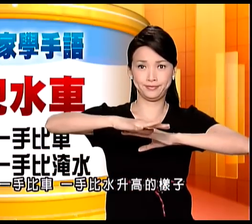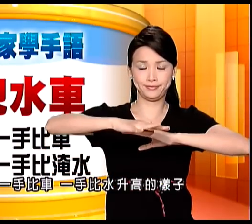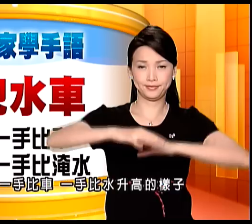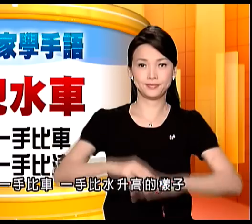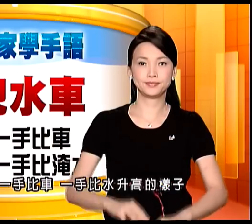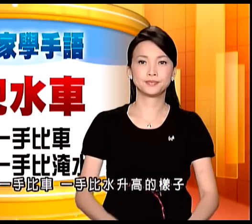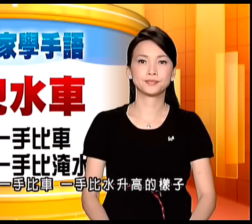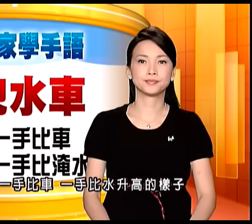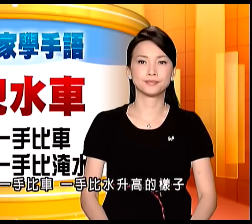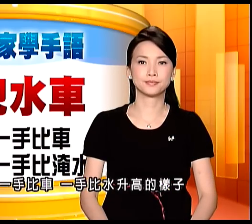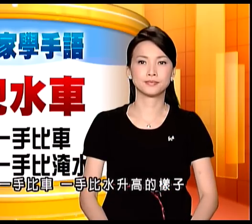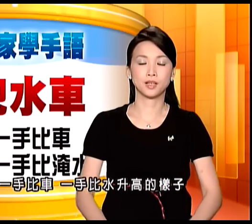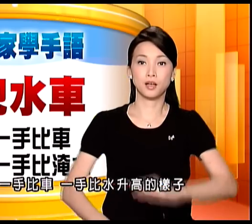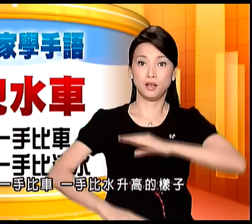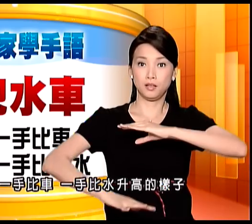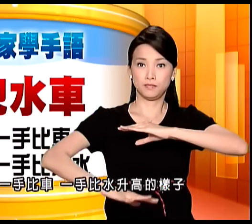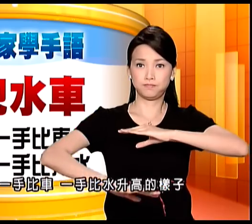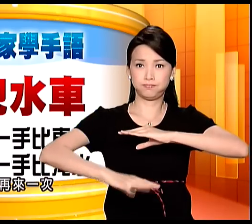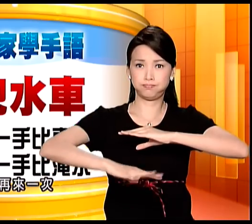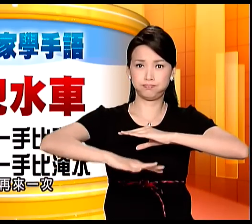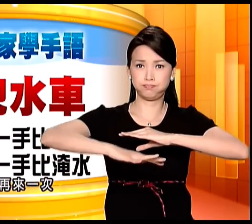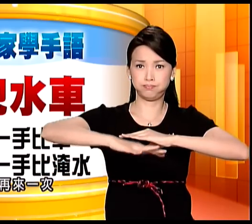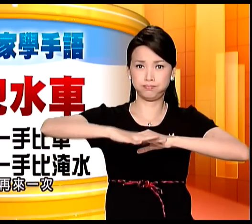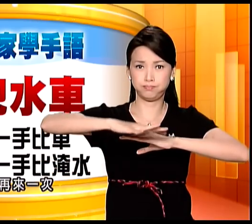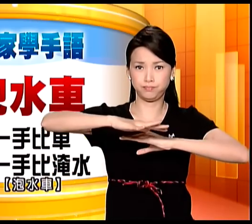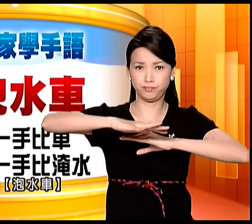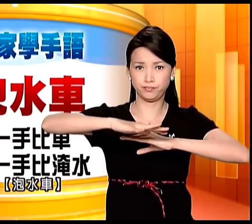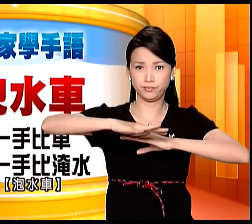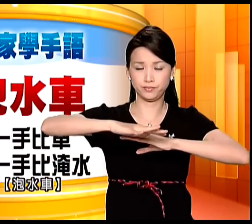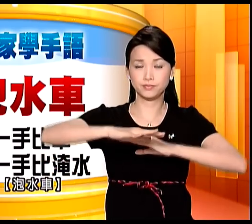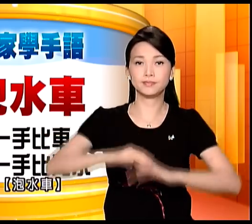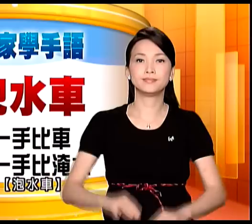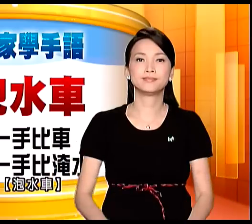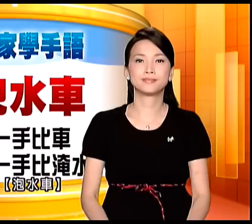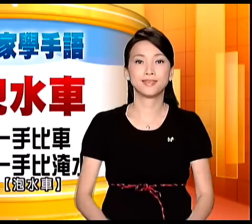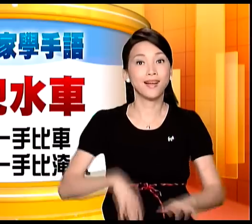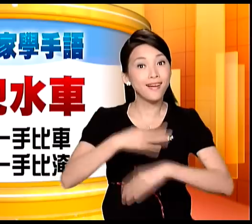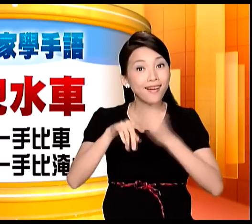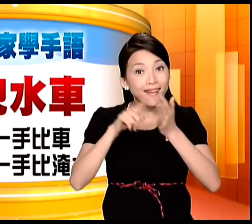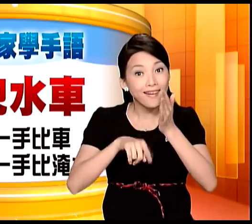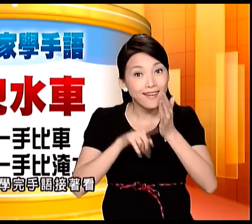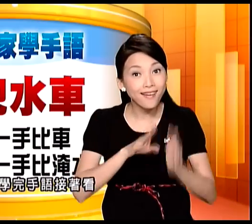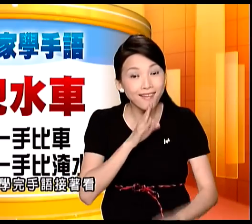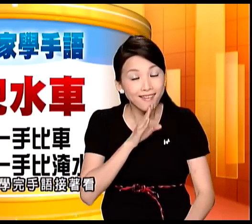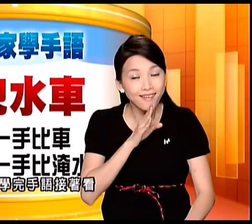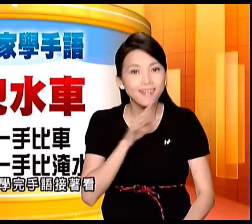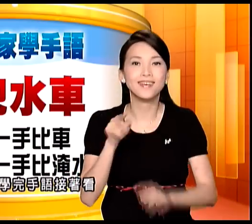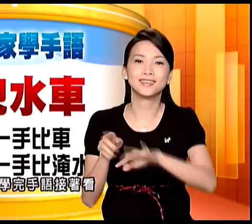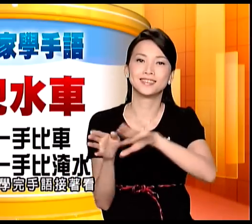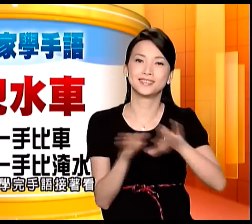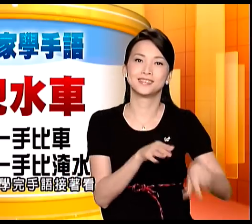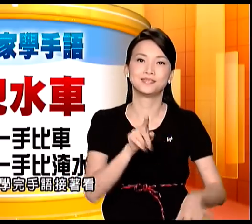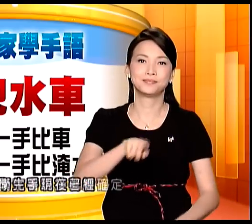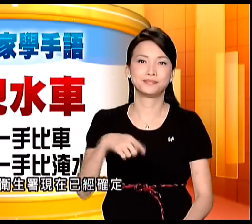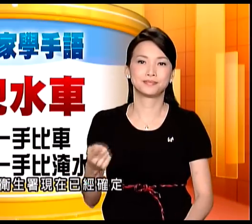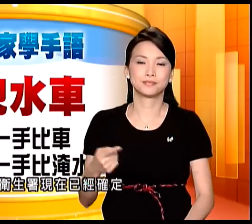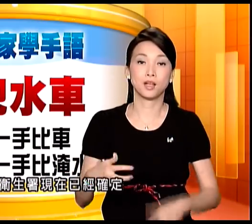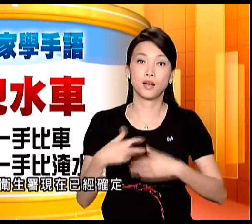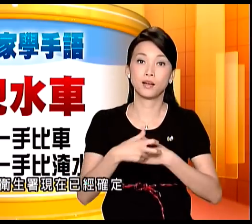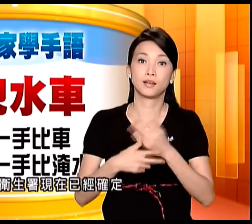比水升高的样子。再来一次，泡水车。 学完手语接着看，卫生署现在已